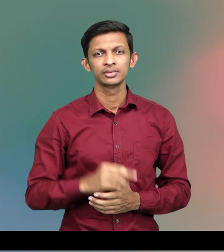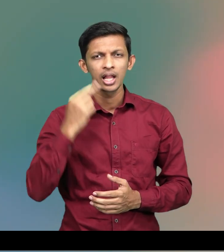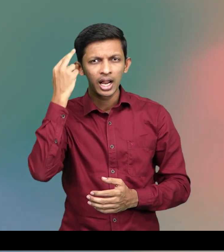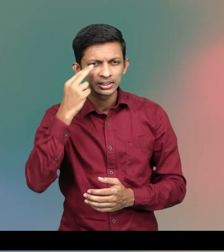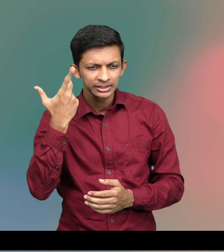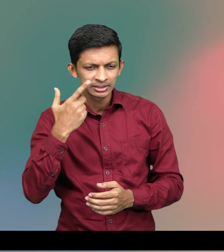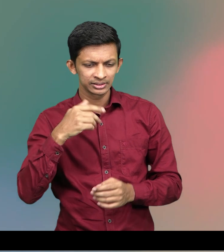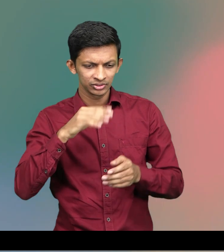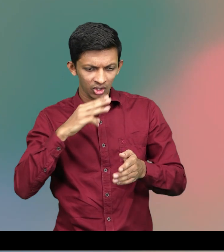నది కాలుష్యానికి కారణాలు.